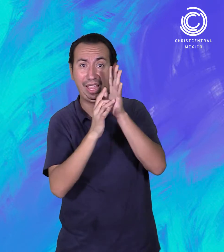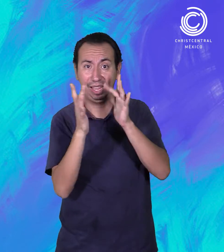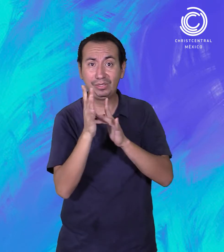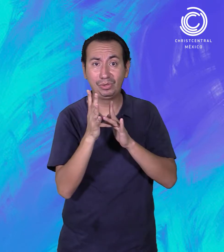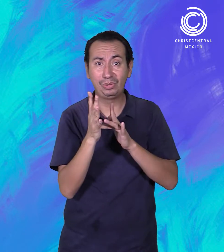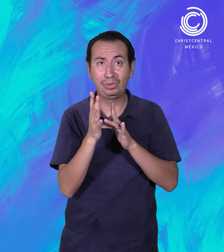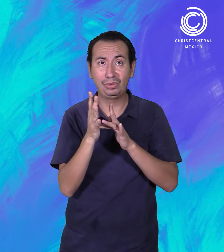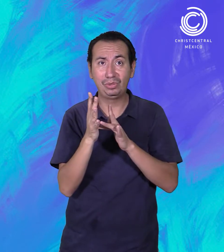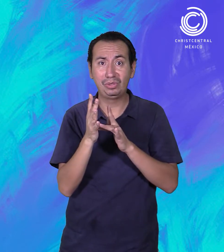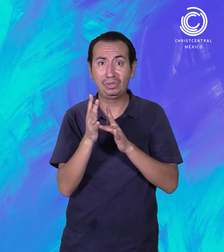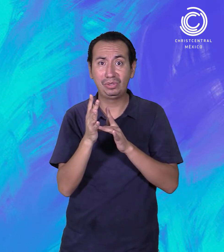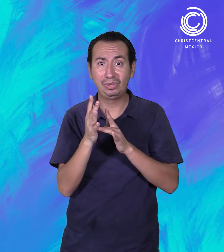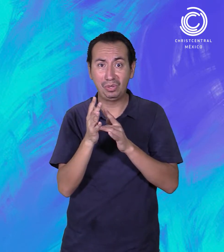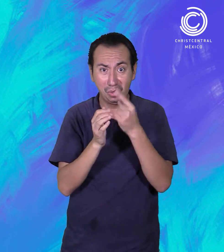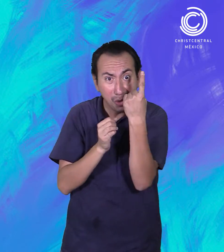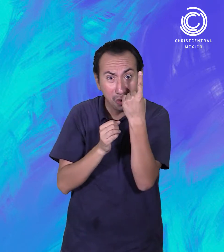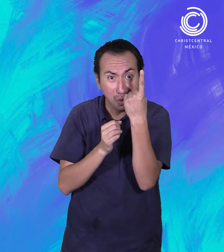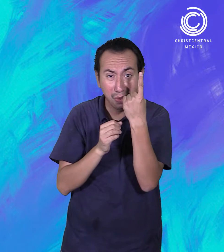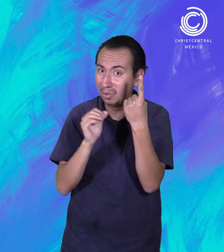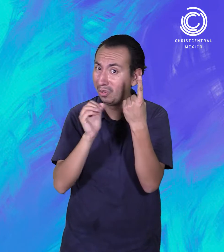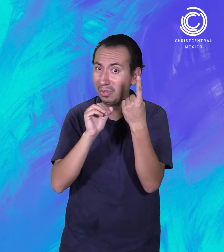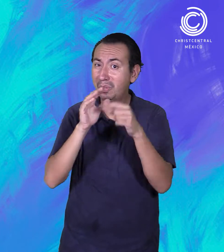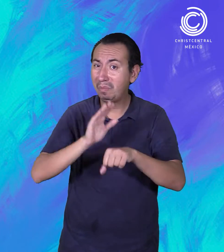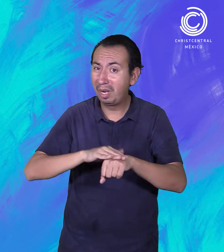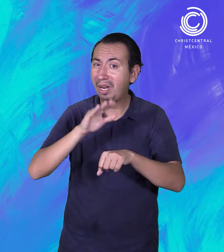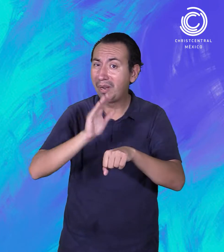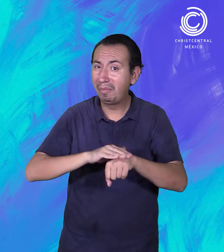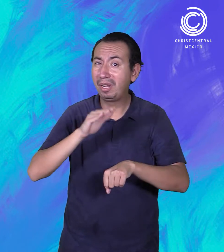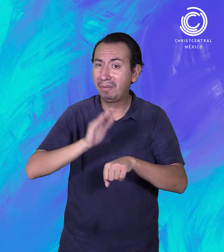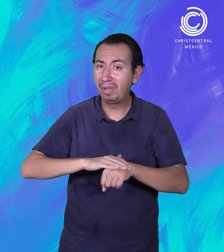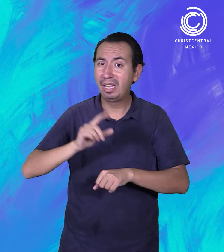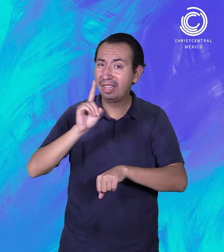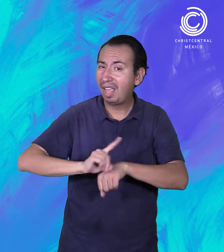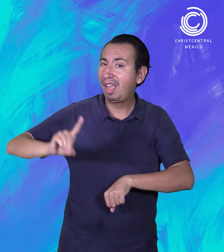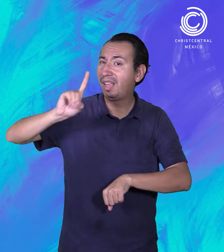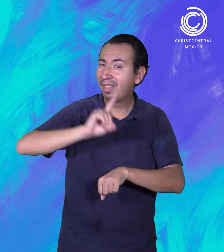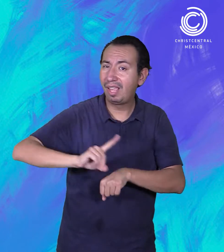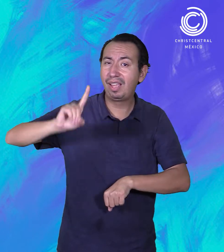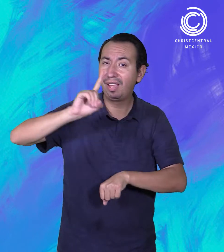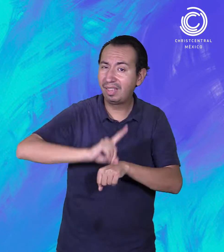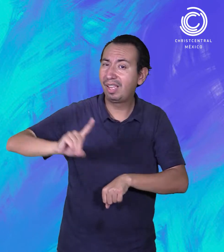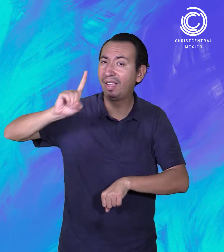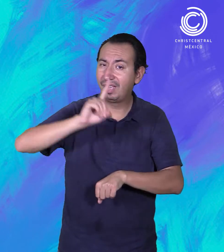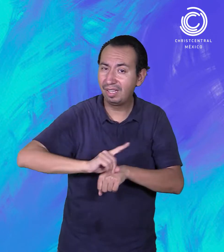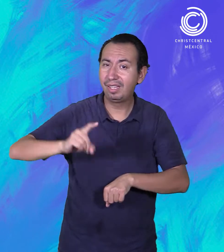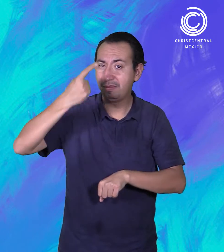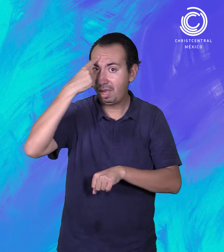también de nuestros pecados, que constantemente nos redarguye y nos hace